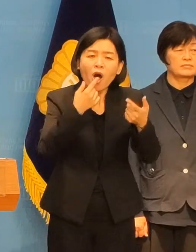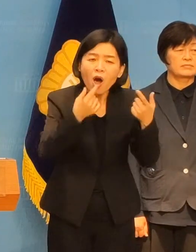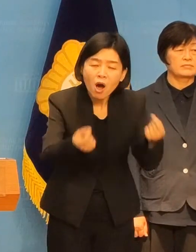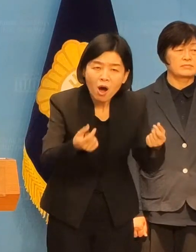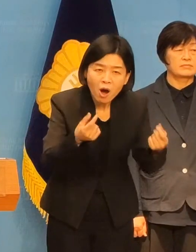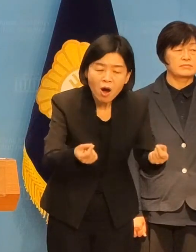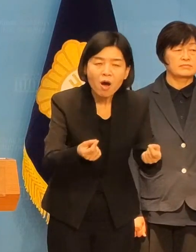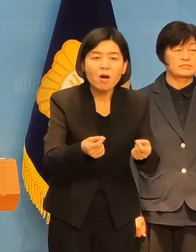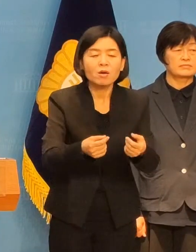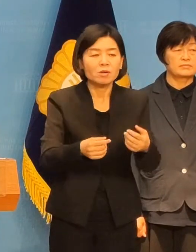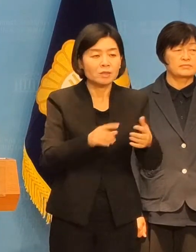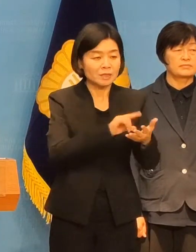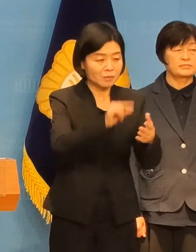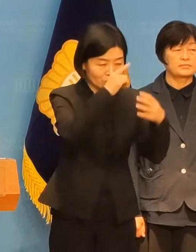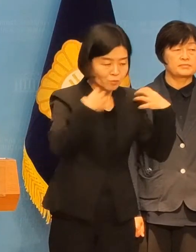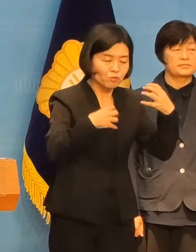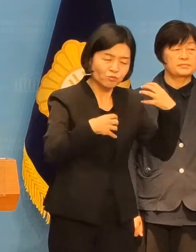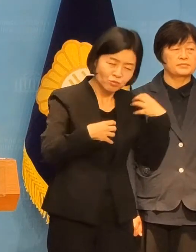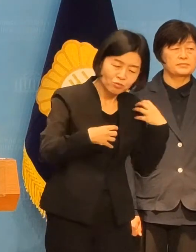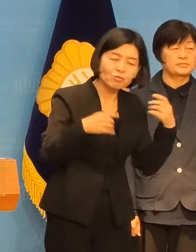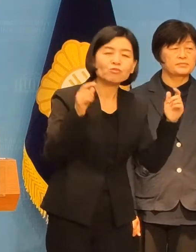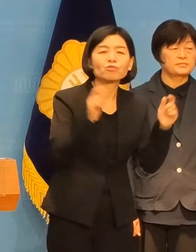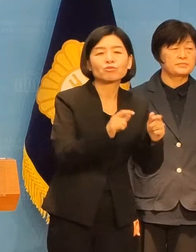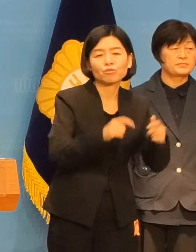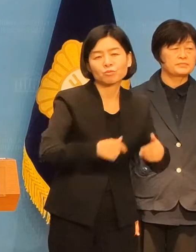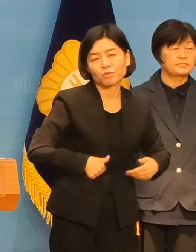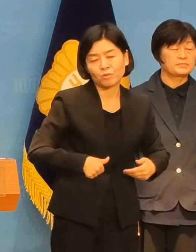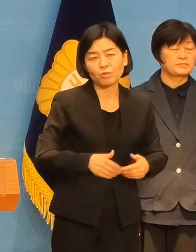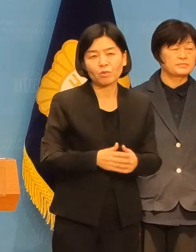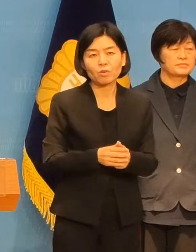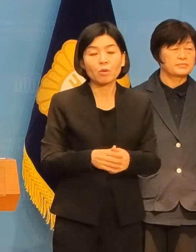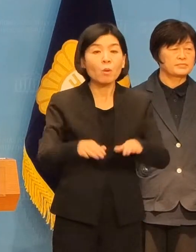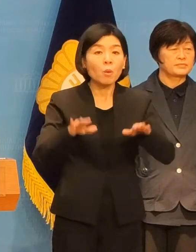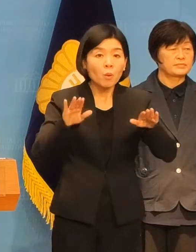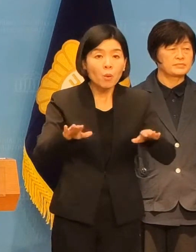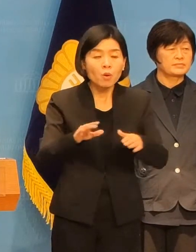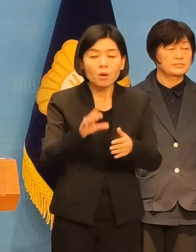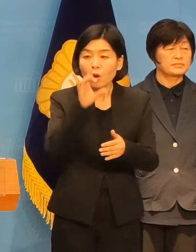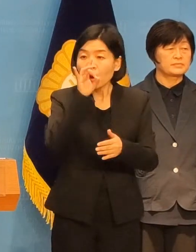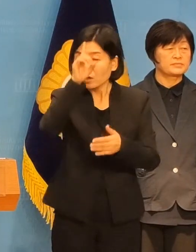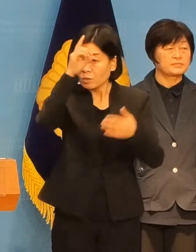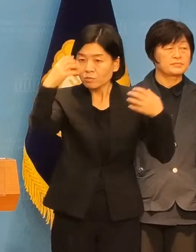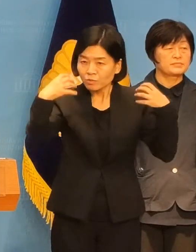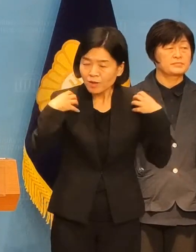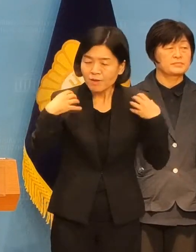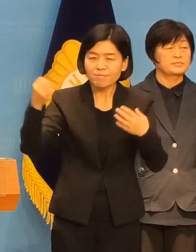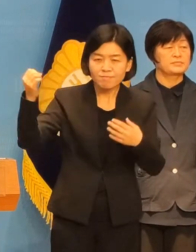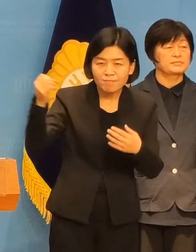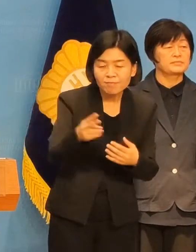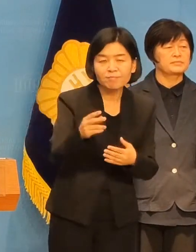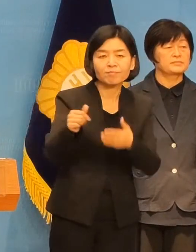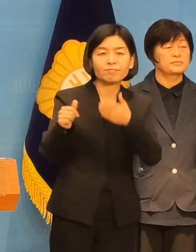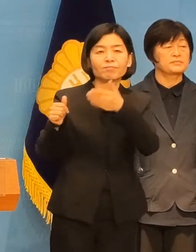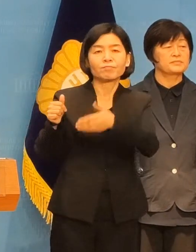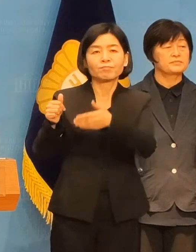부담을 줄여야 할 것입니다. 저는 이 자리를 빌려 중앙정부에 다시 한번